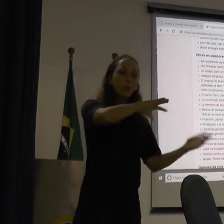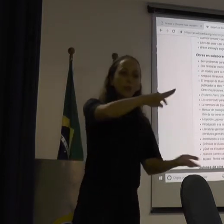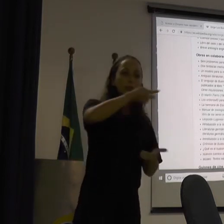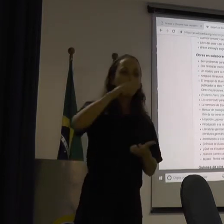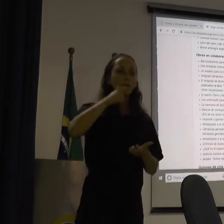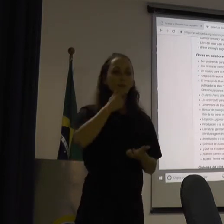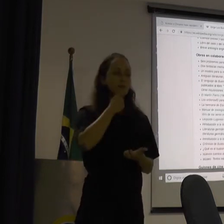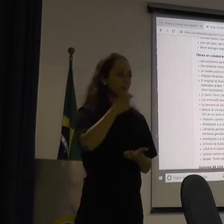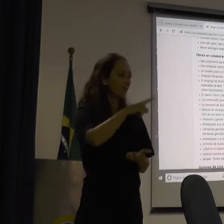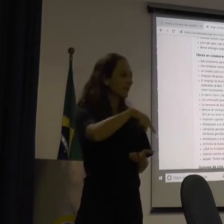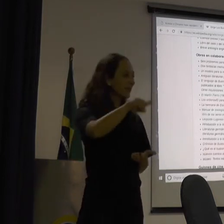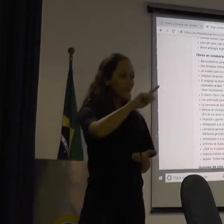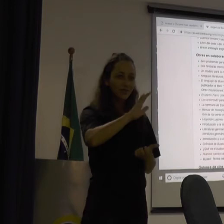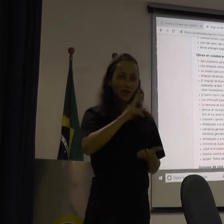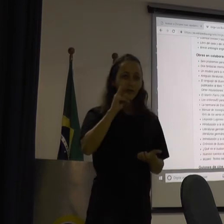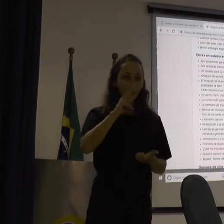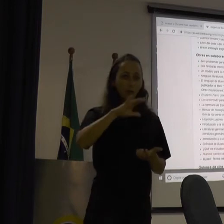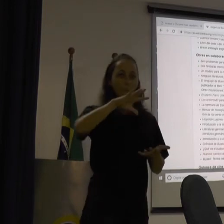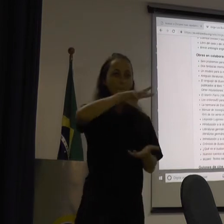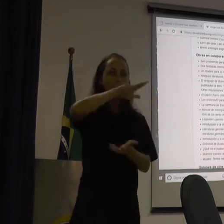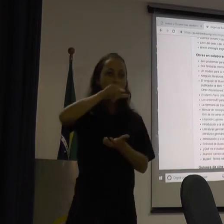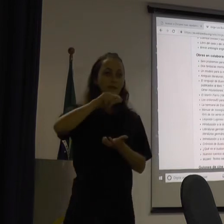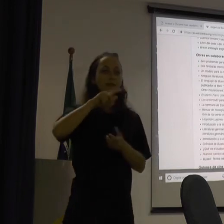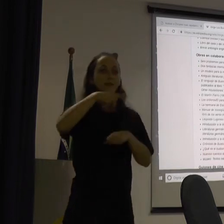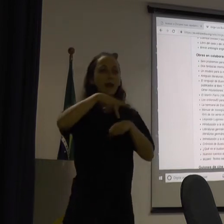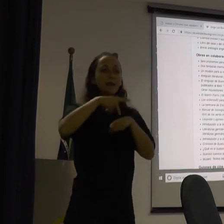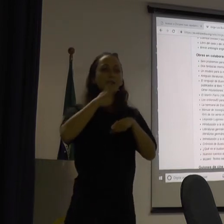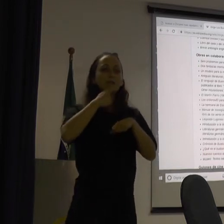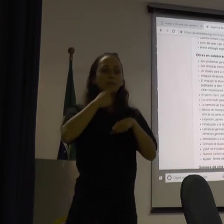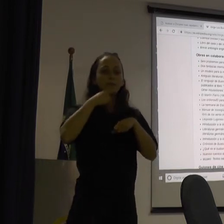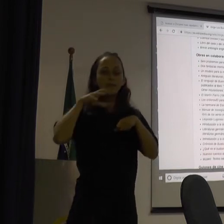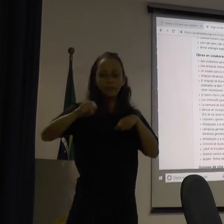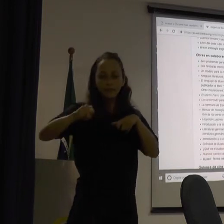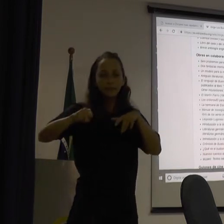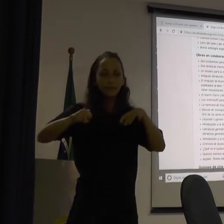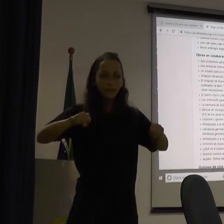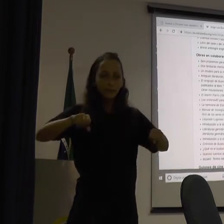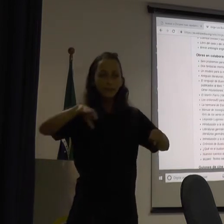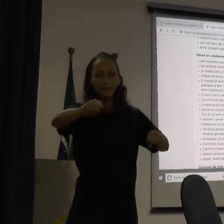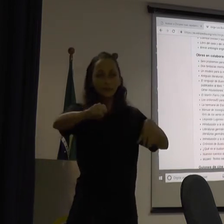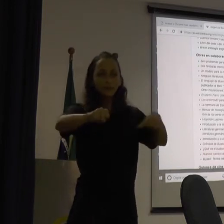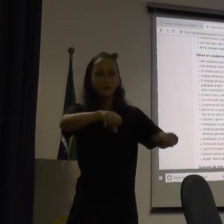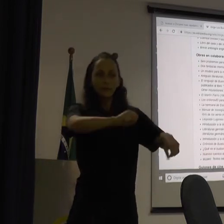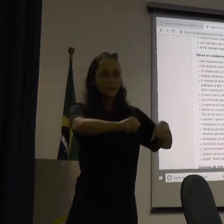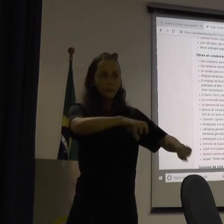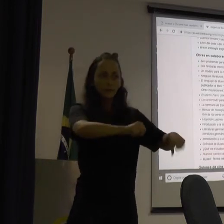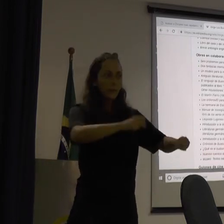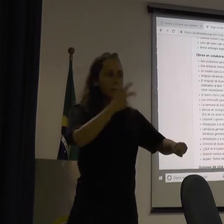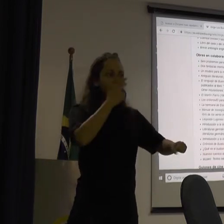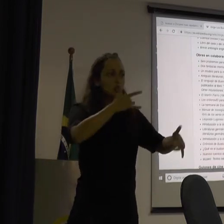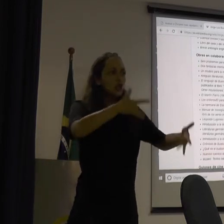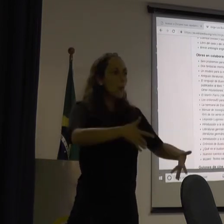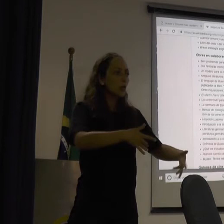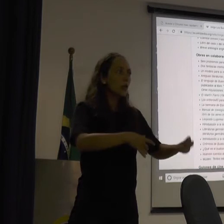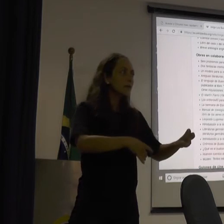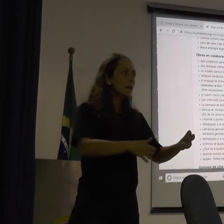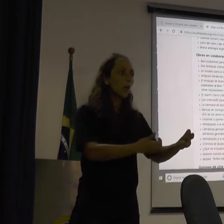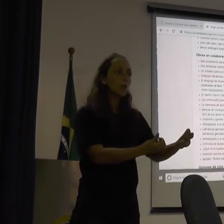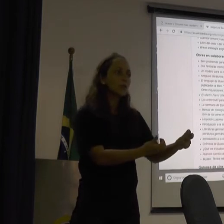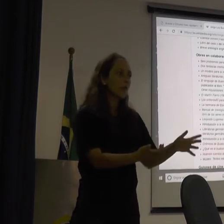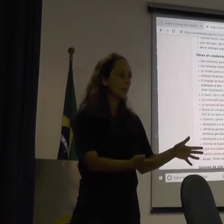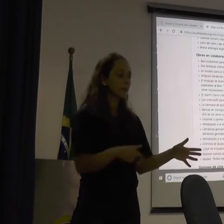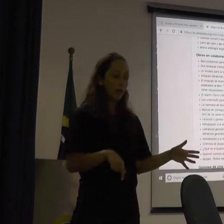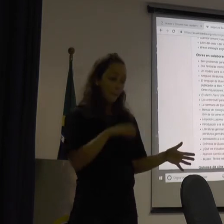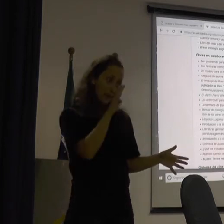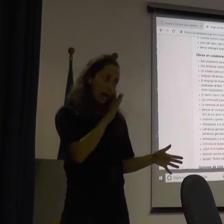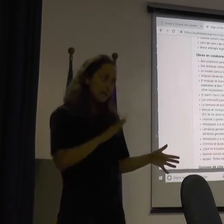aqueles mapas que falam, países que a Inglaterra não invadiu, acho que tem uns 5 ou 6, né? Acho que o Brasil é um dos poucos que os